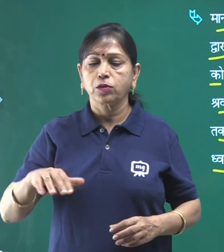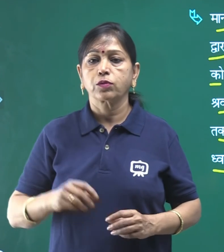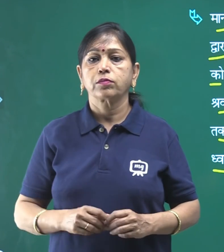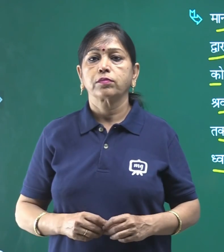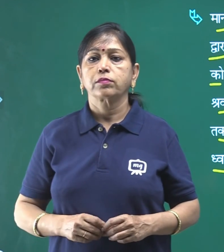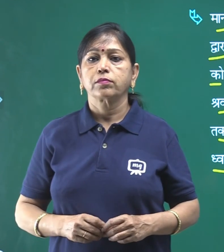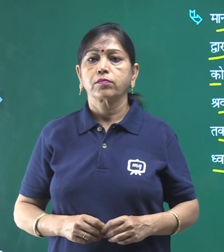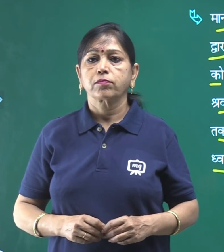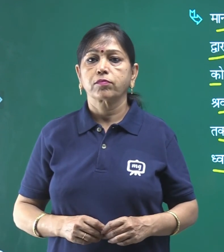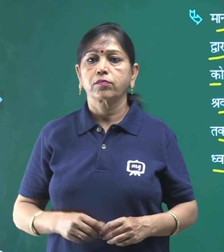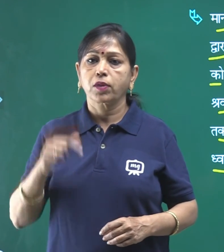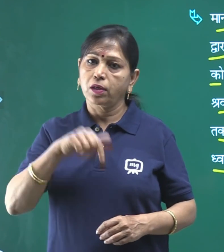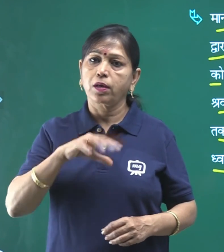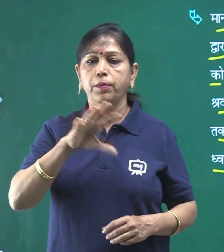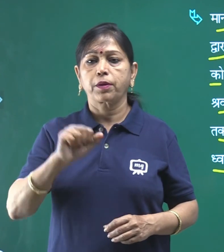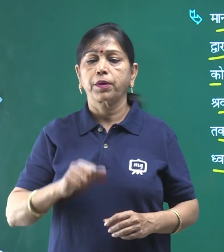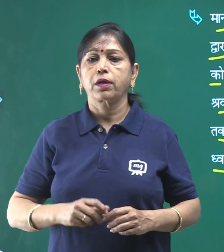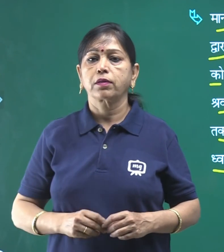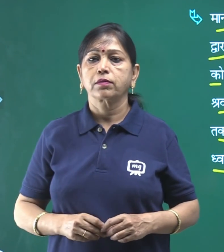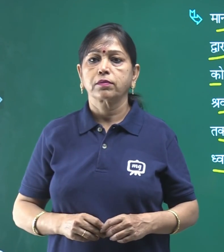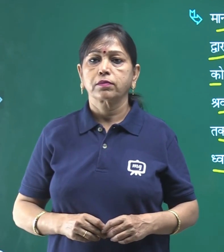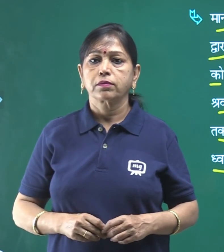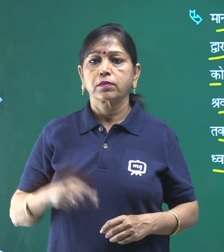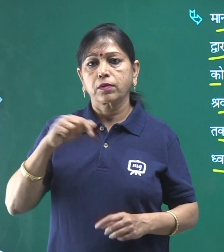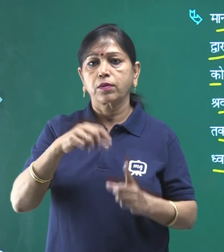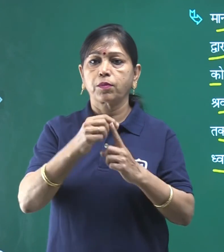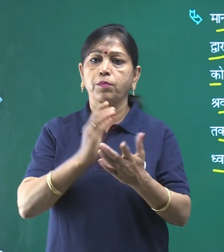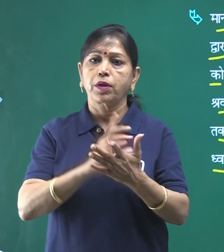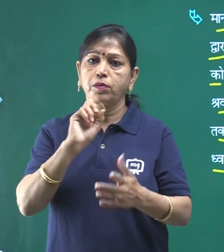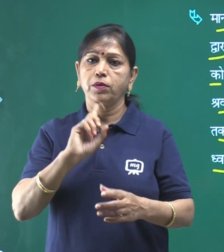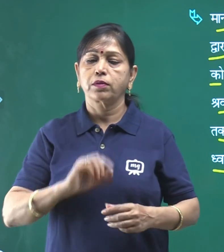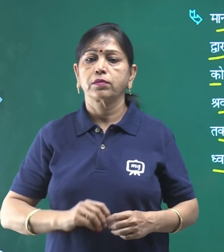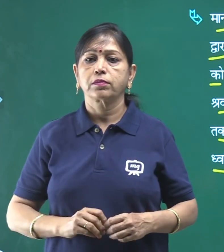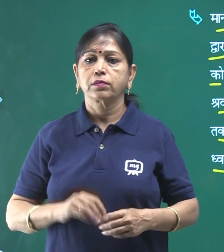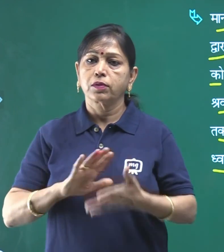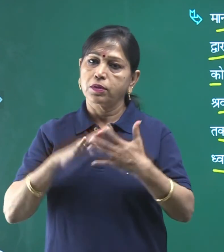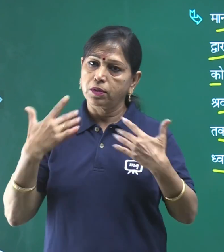बच्चों, यहाँ पर हमारा ये